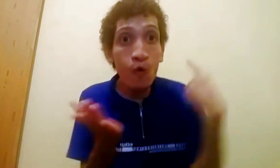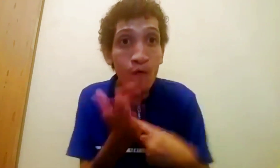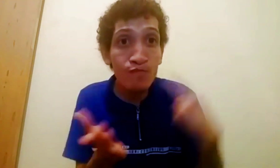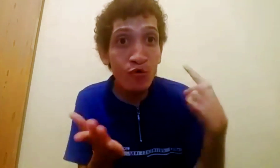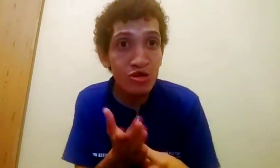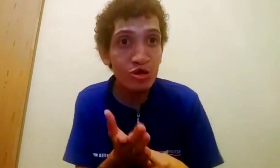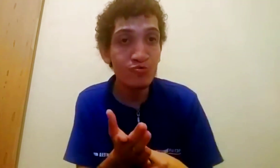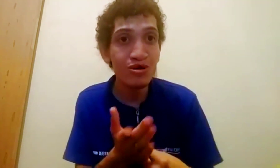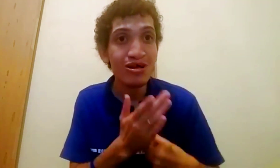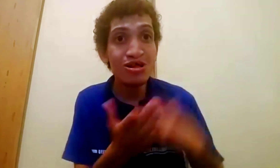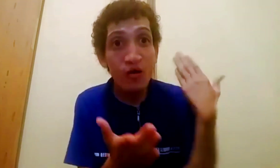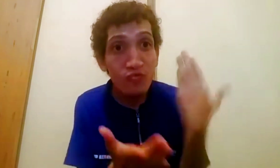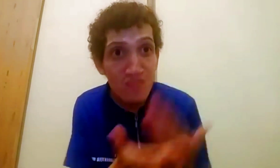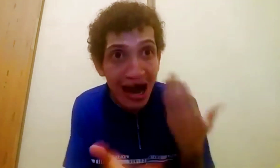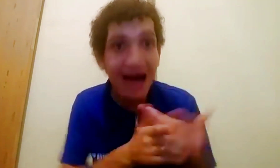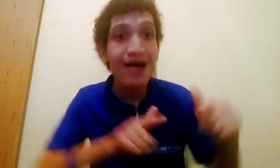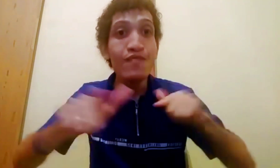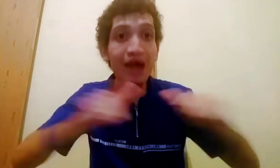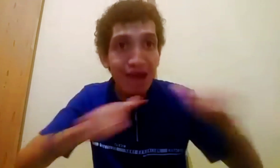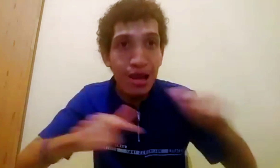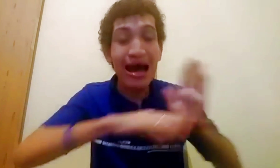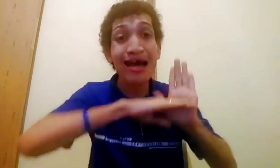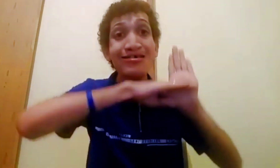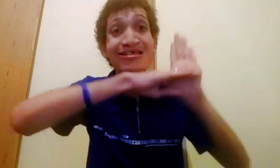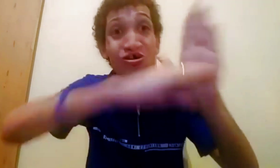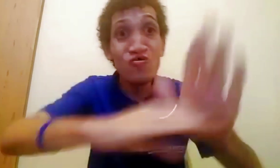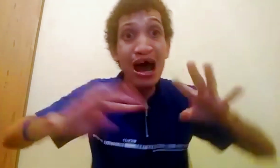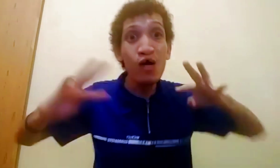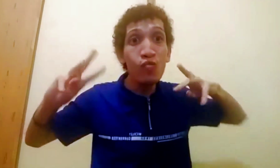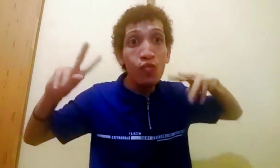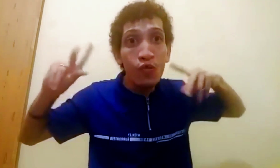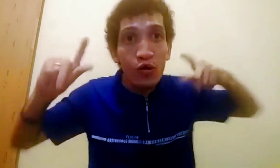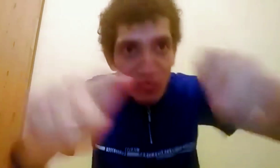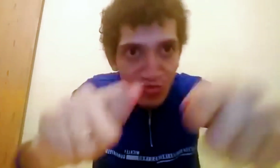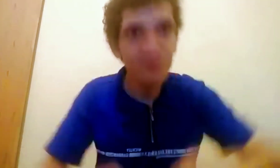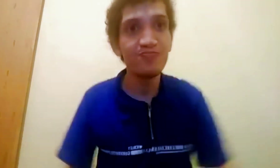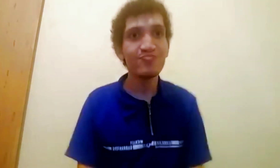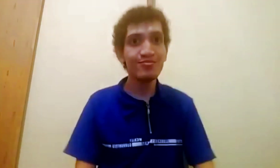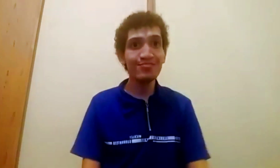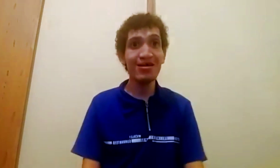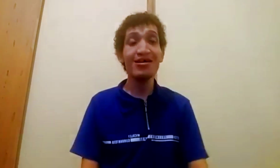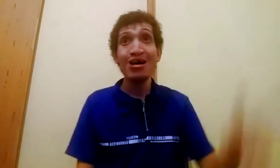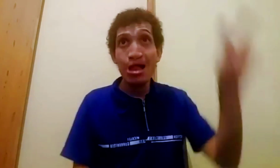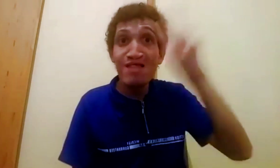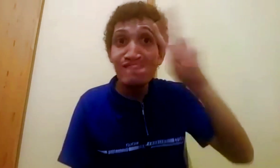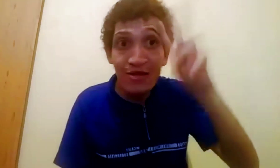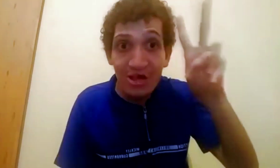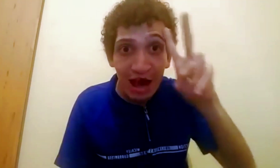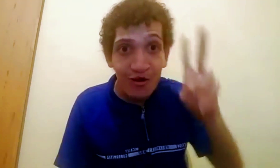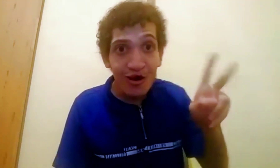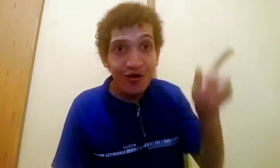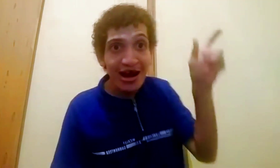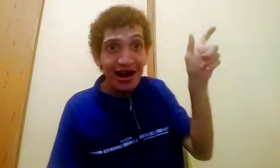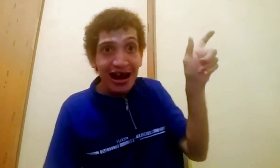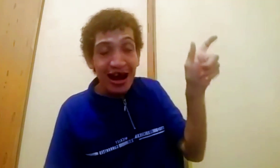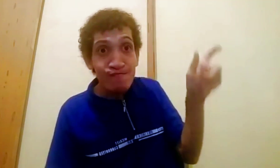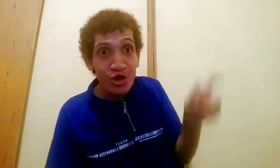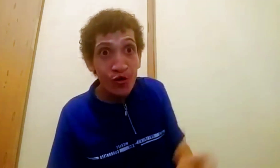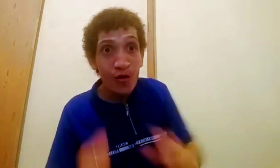compromisso. Estudar, trabalhar e ajudar todo mundo. Lembrando que agora, a pessoa,